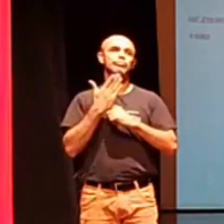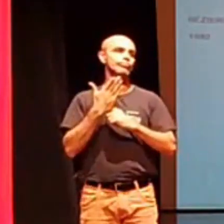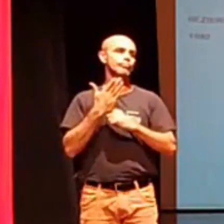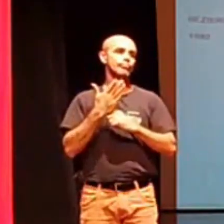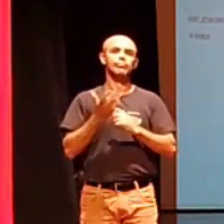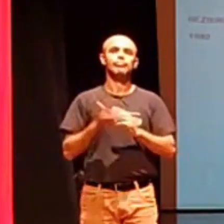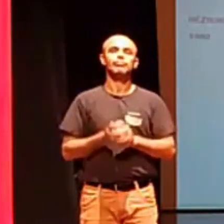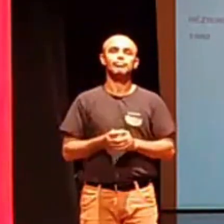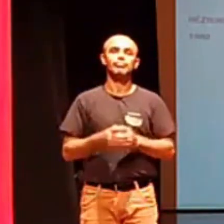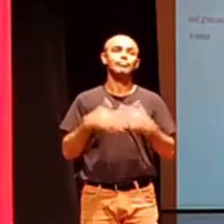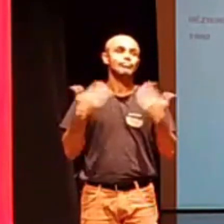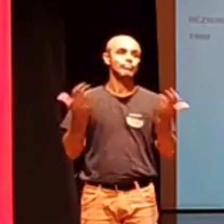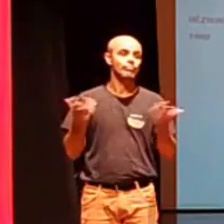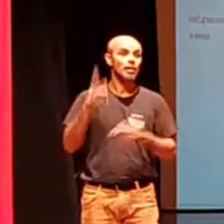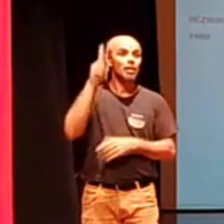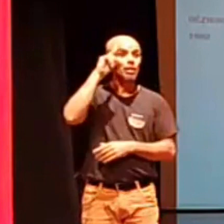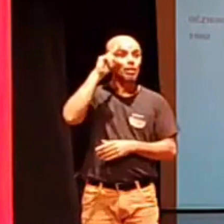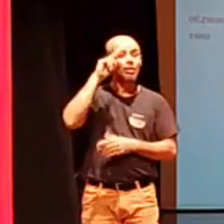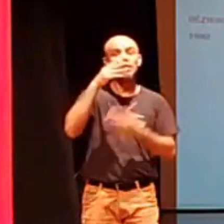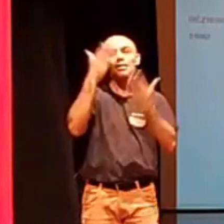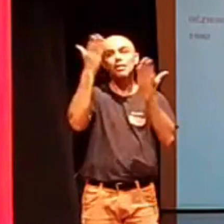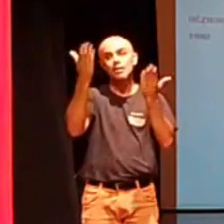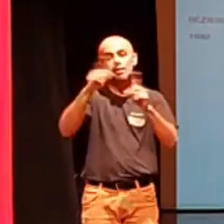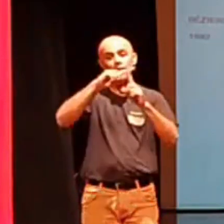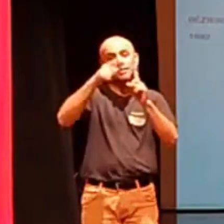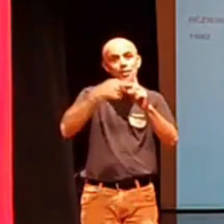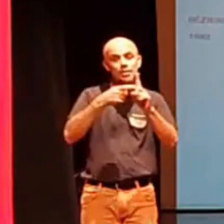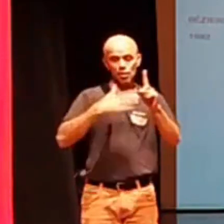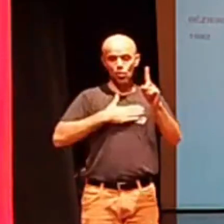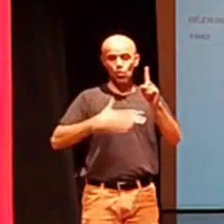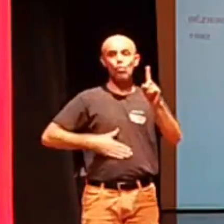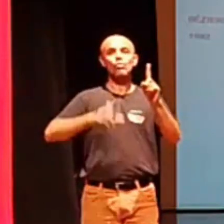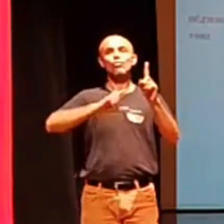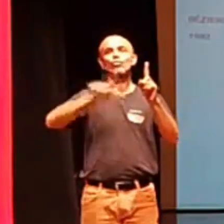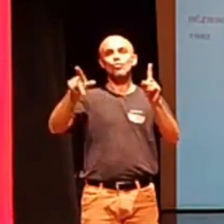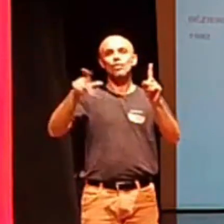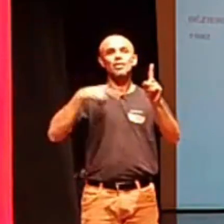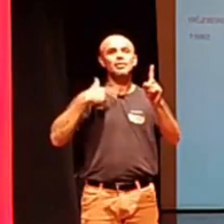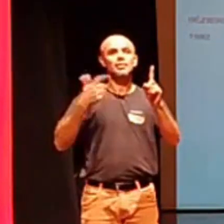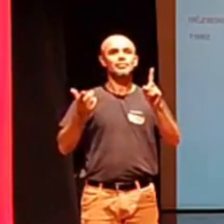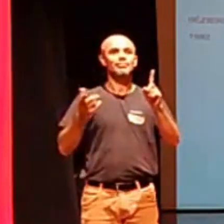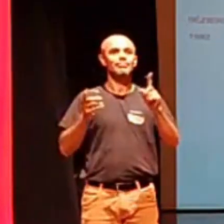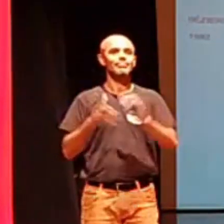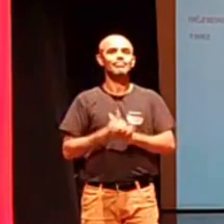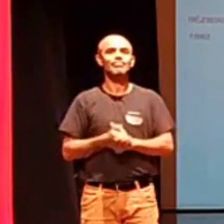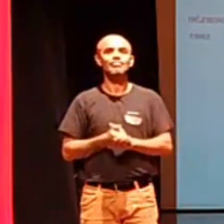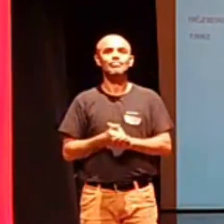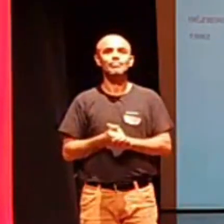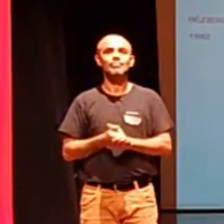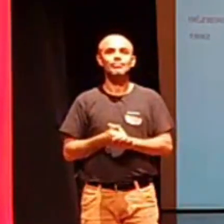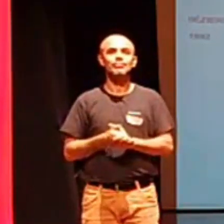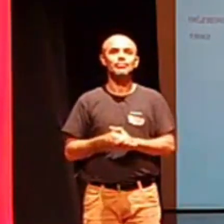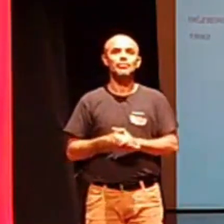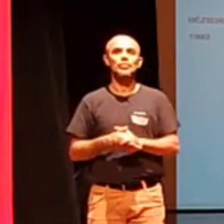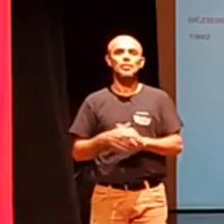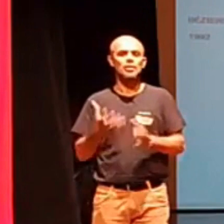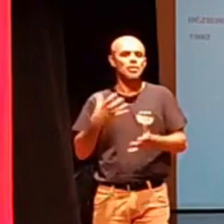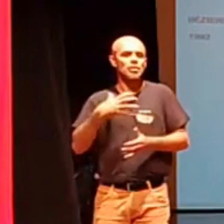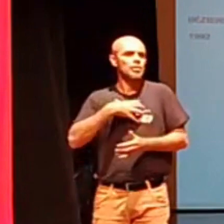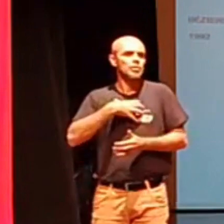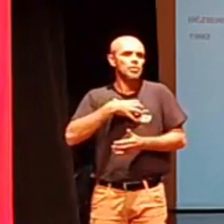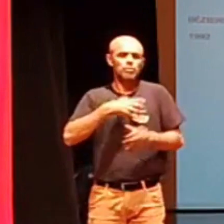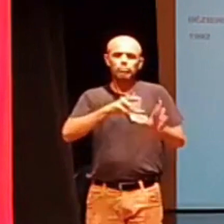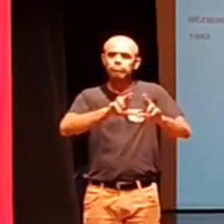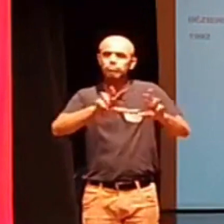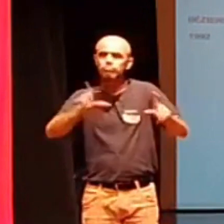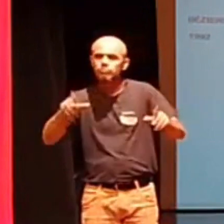E é isso, gente, a gente lembrar que cada gestante tem seu corpo, que o gesto ele molda a forma, segundo PBZ, que são grandes